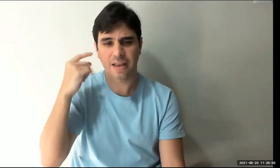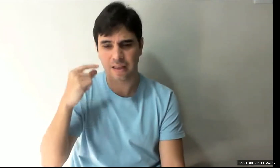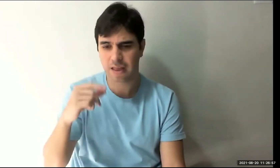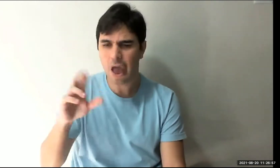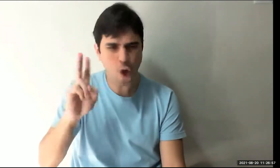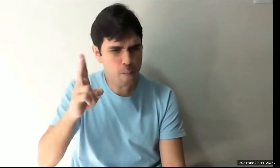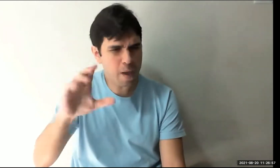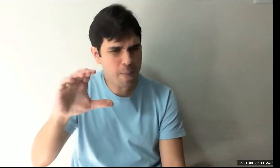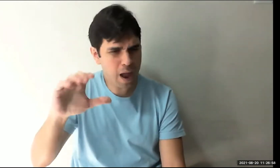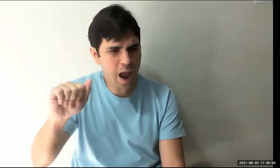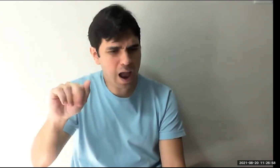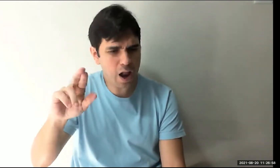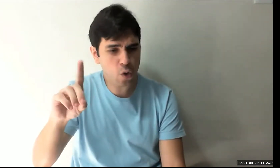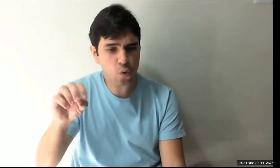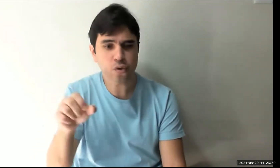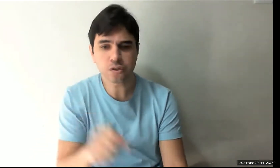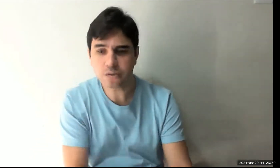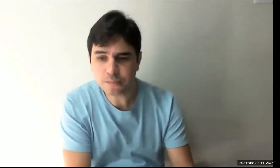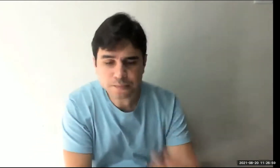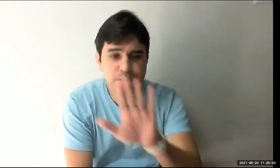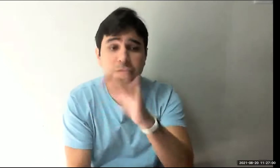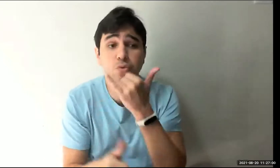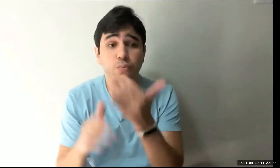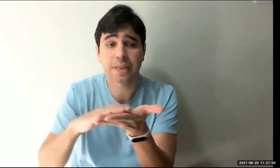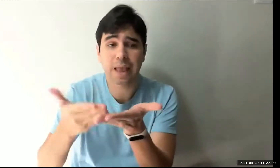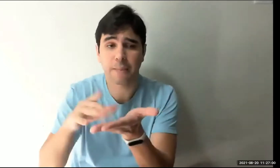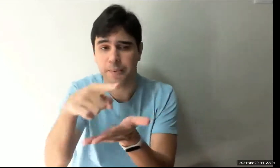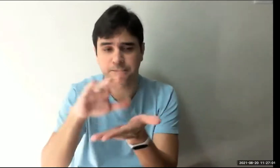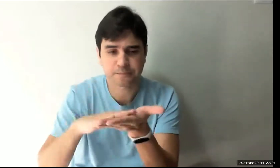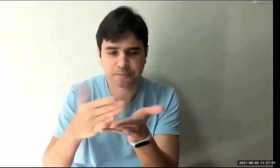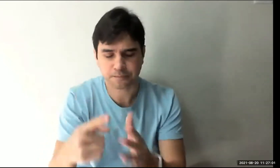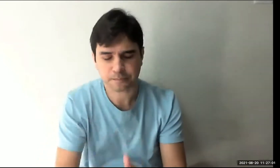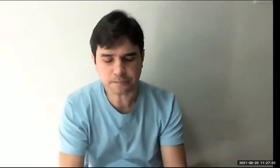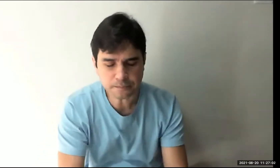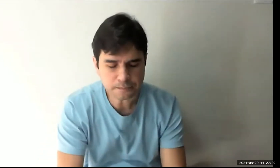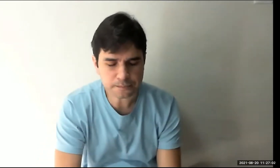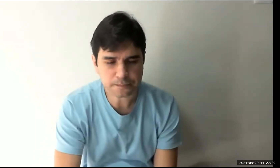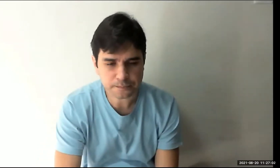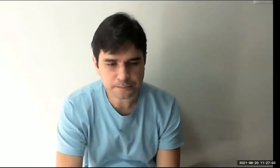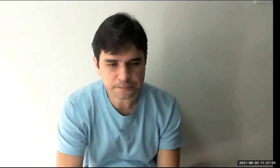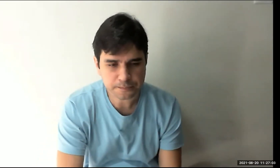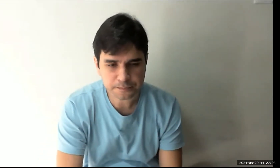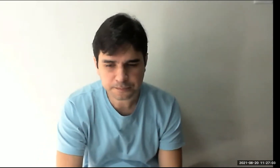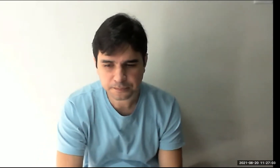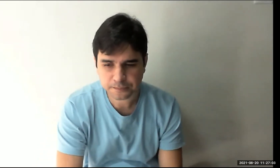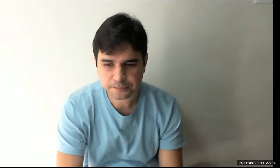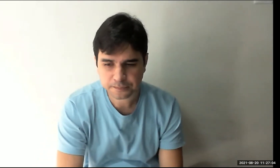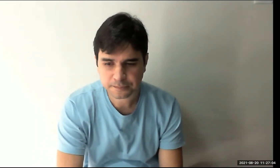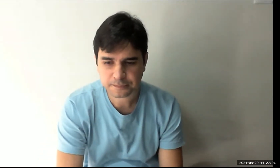Sim, o professor bem antigo, né? Continua ele. Que já se aposentou, assim. Falando que é